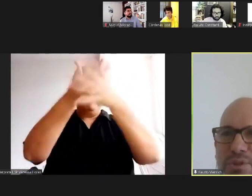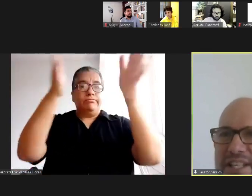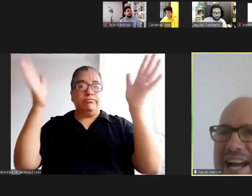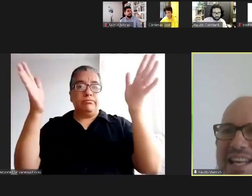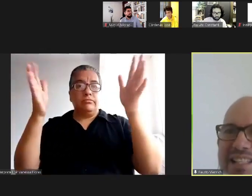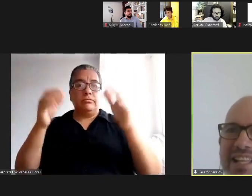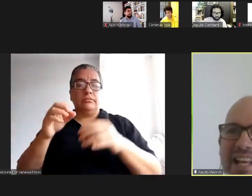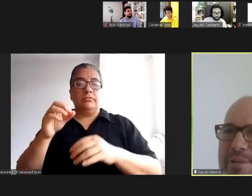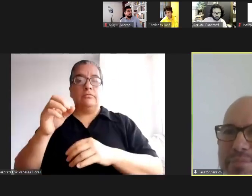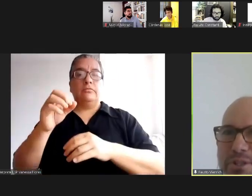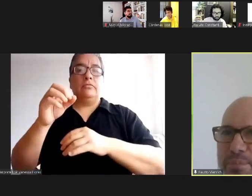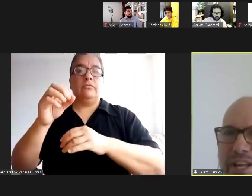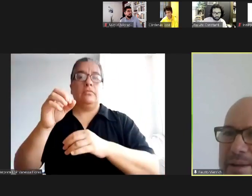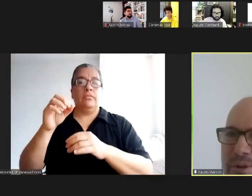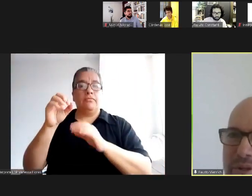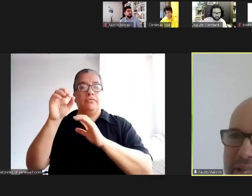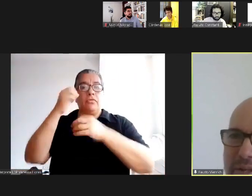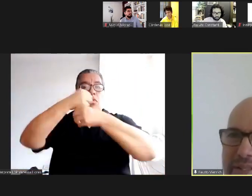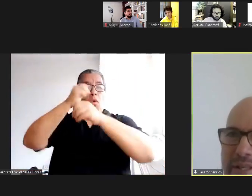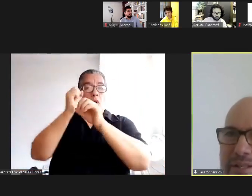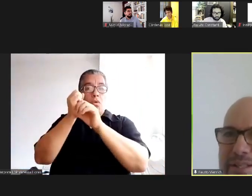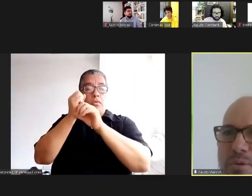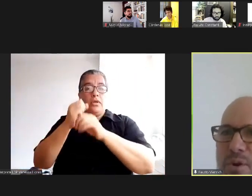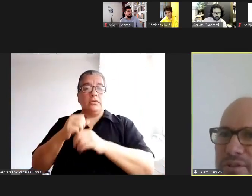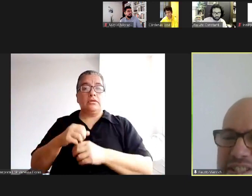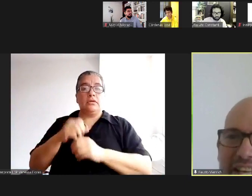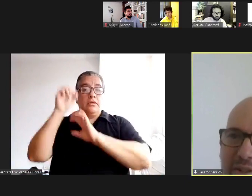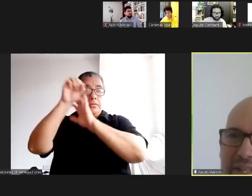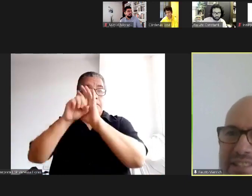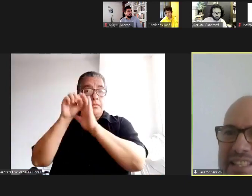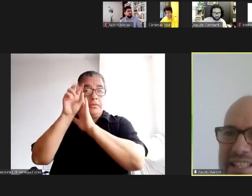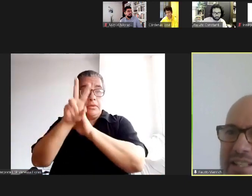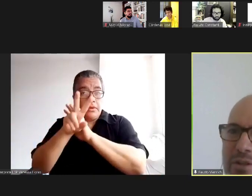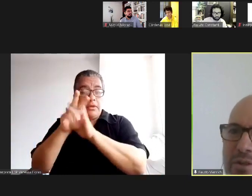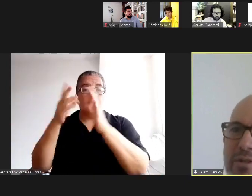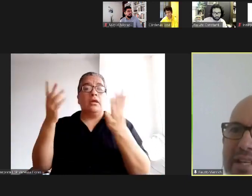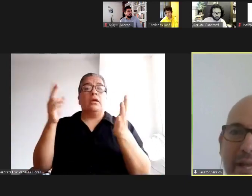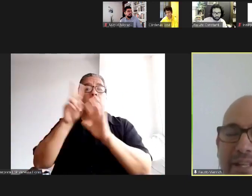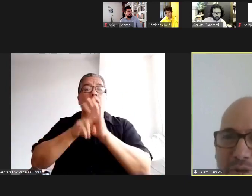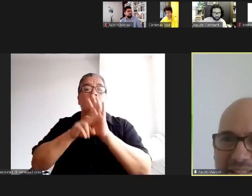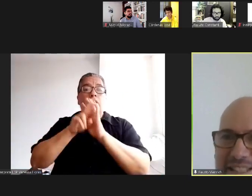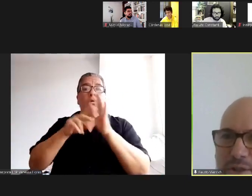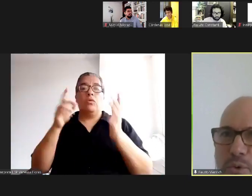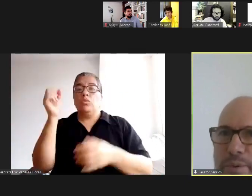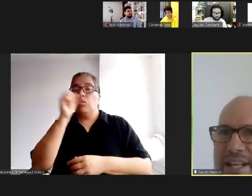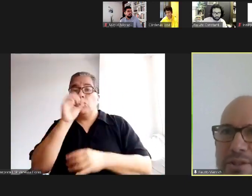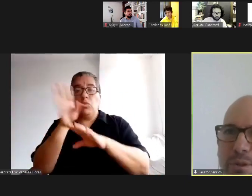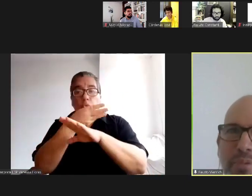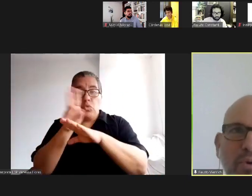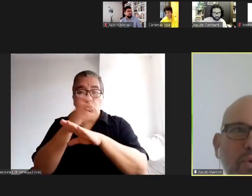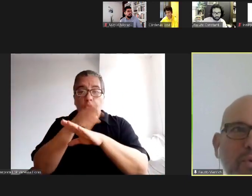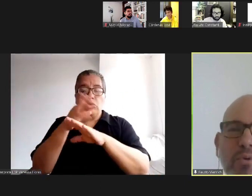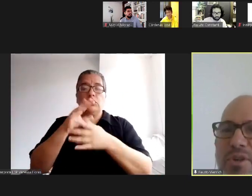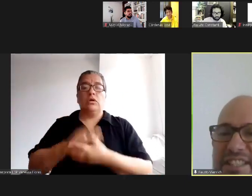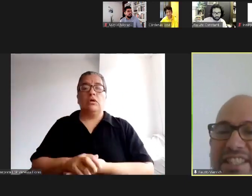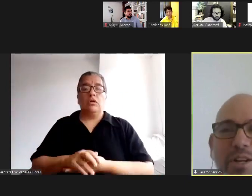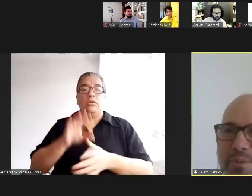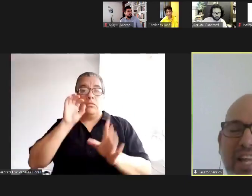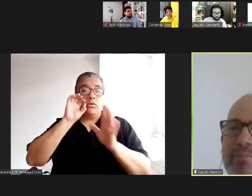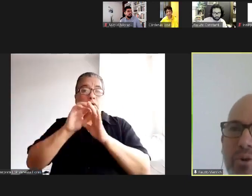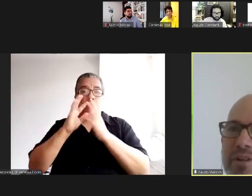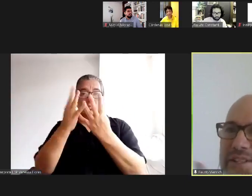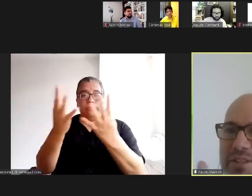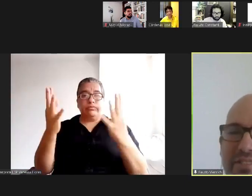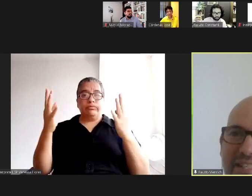audiovisuales o musicales en el ámbito, por ejemplo, de un concierto que está siendo, evento que está siendo cubierto por un noticiero,